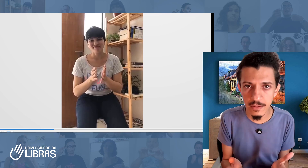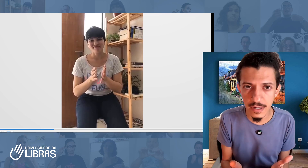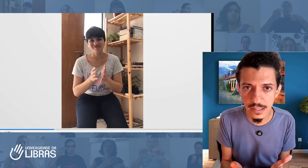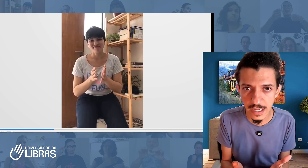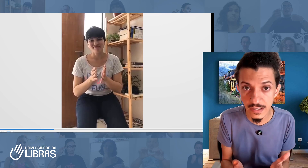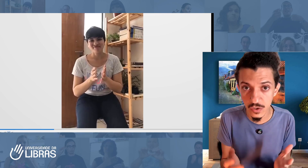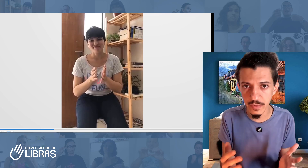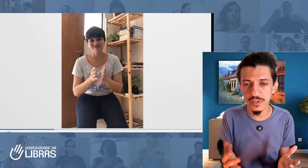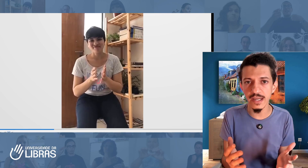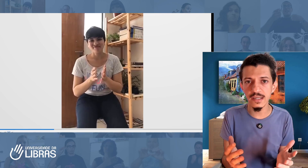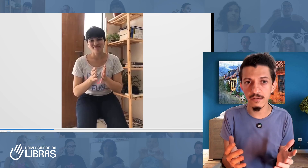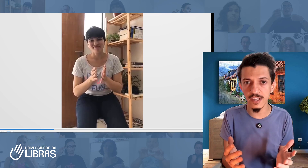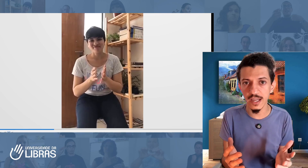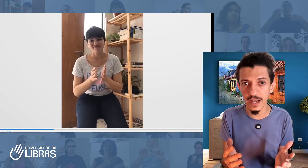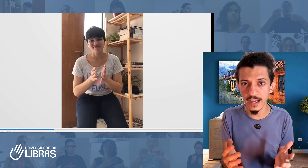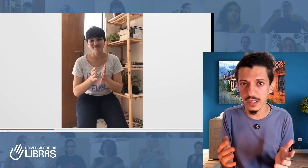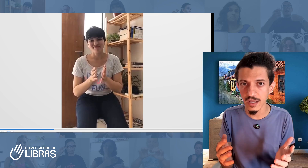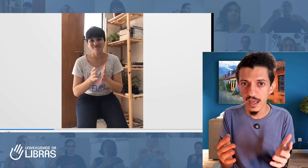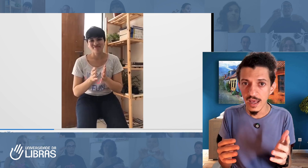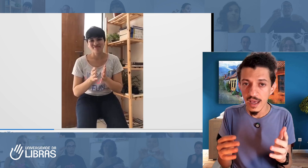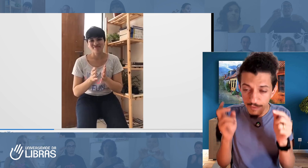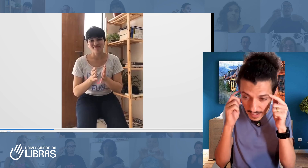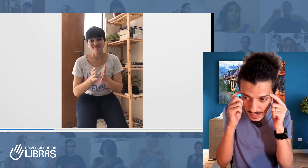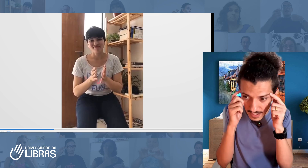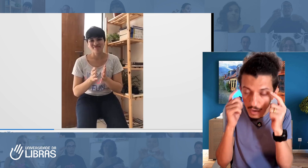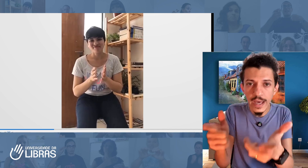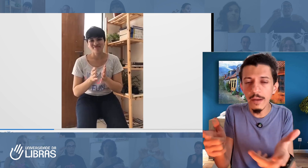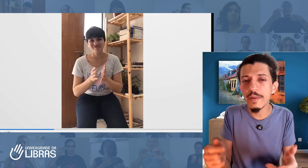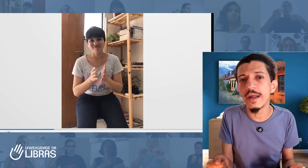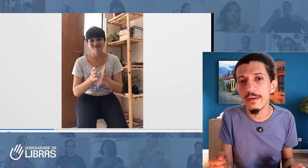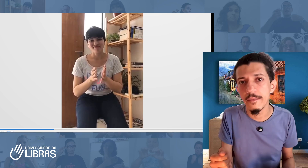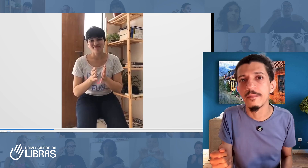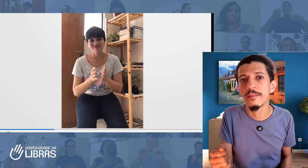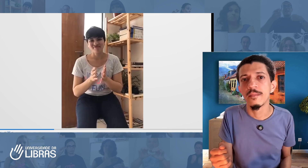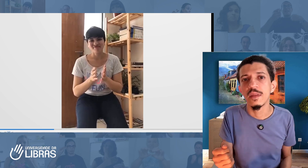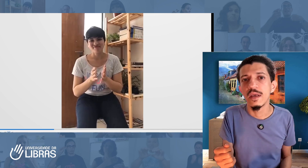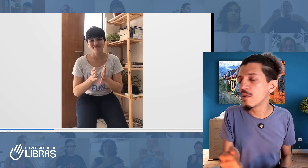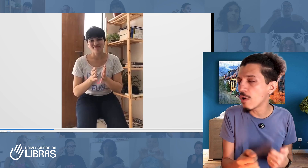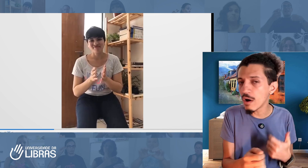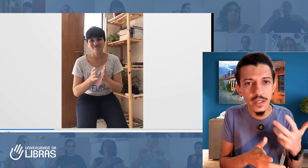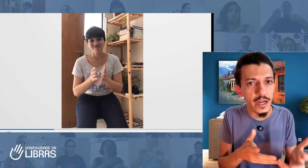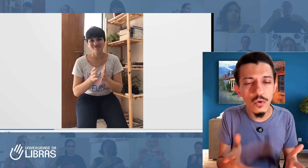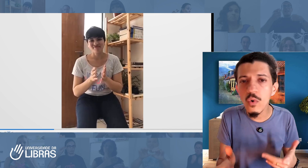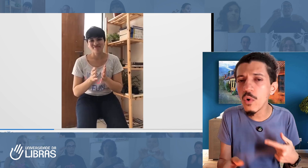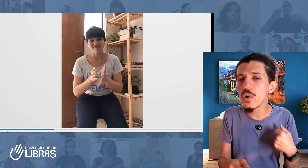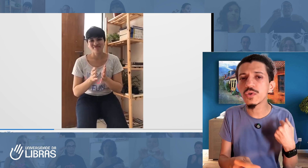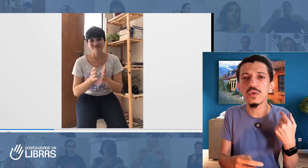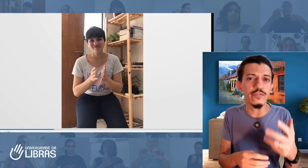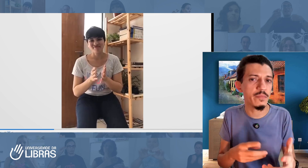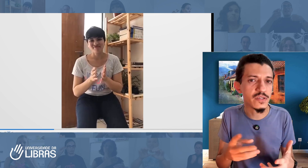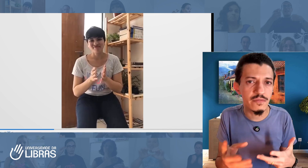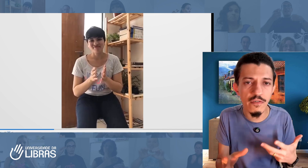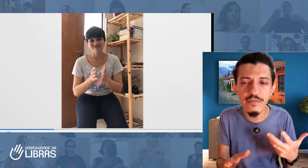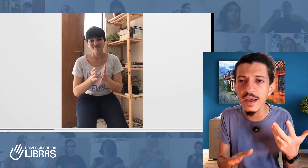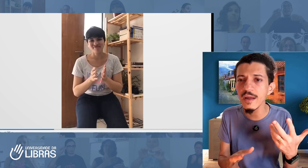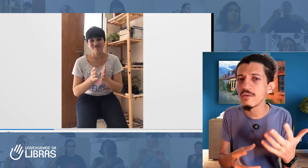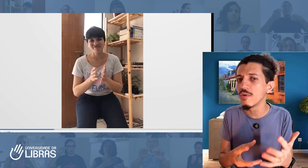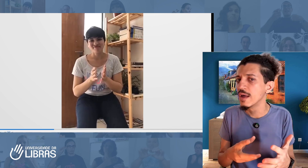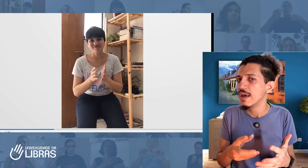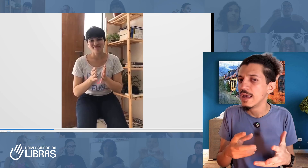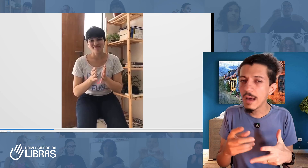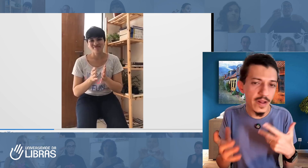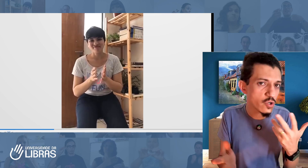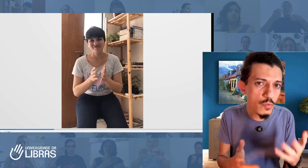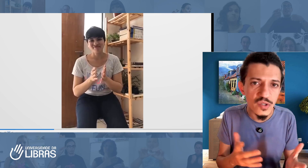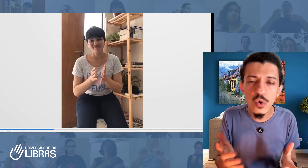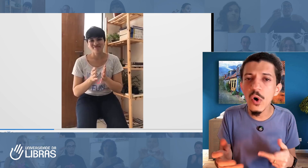minha adolescência, aos meus 13 anos na igreja, eu falei assim, eu quero aprender. E eu logo entrei num curso e fui me desenvolvendo